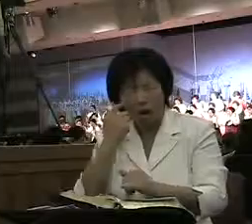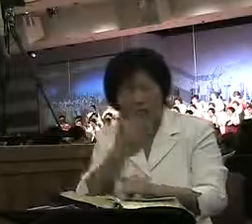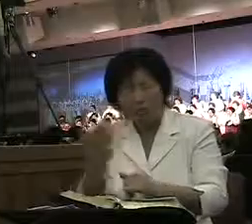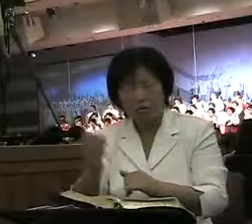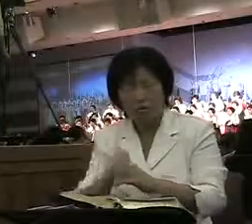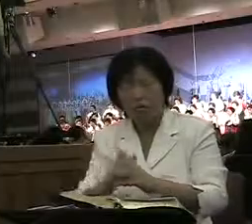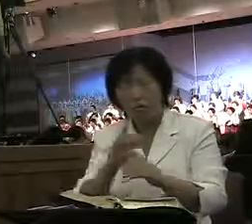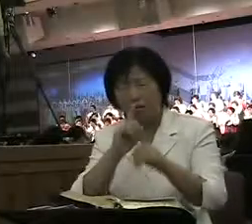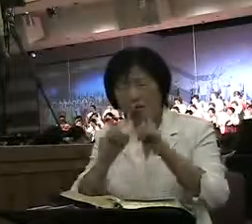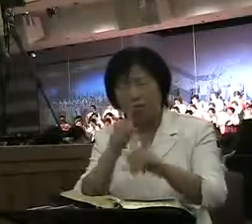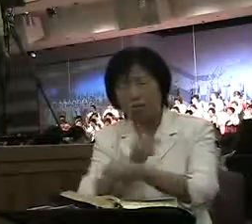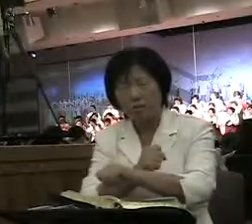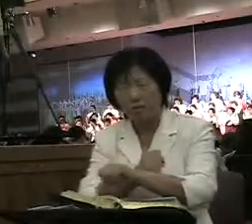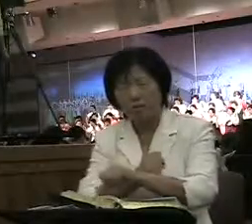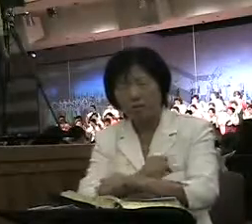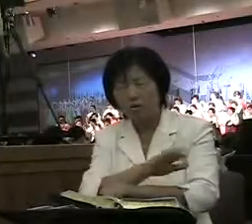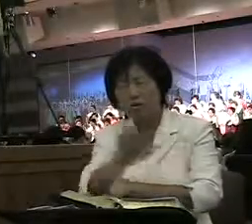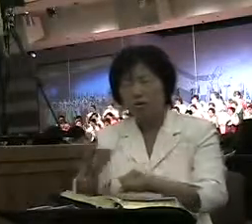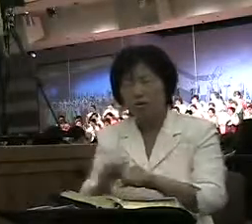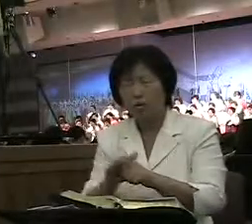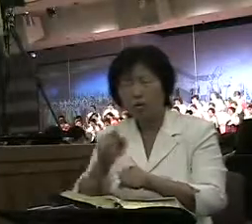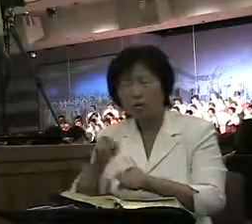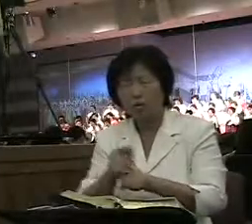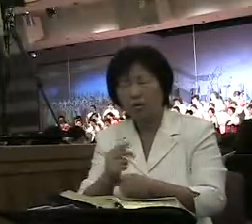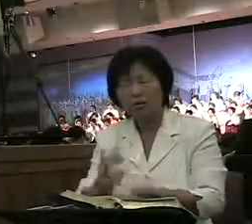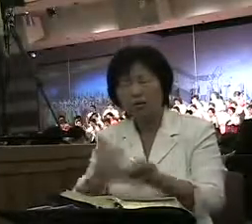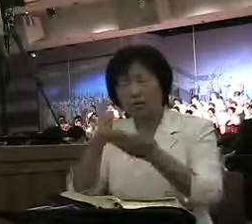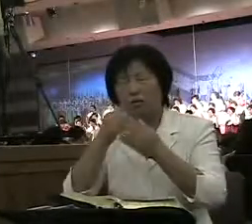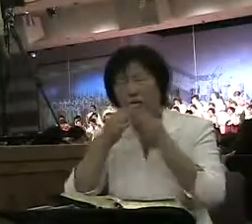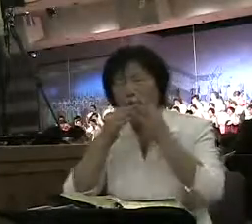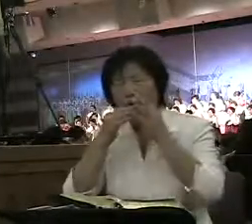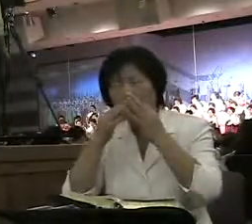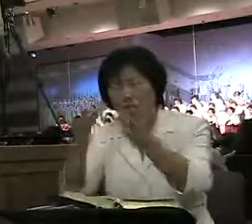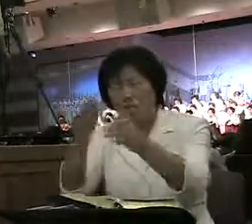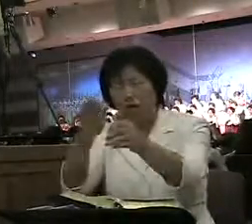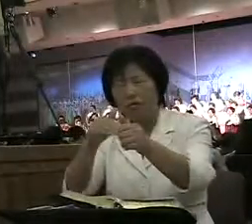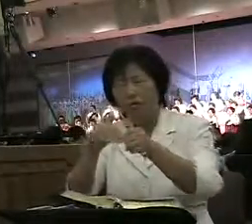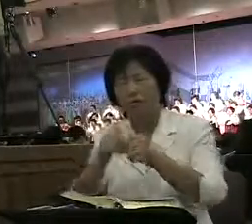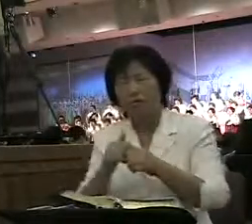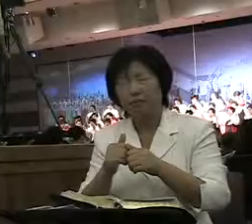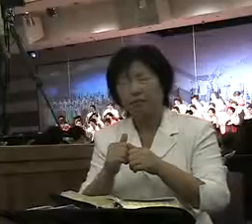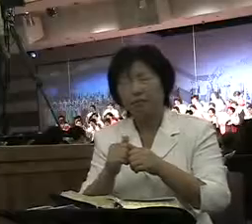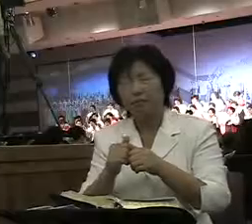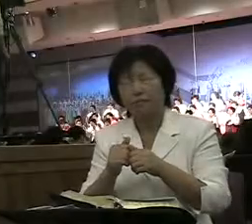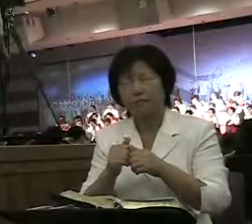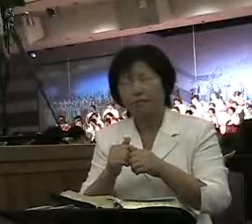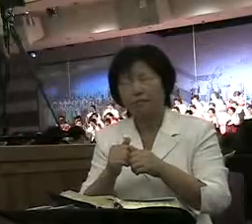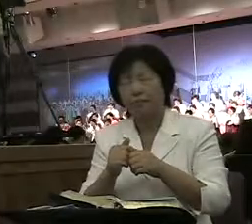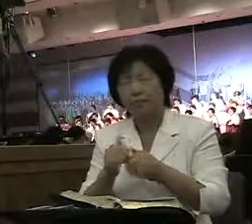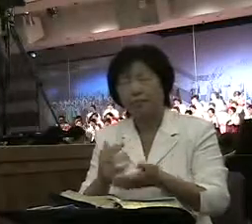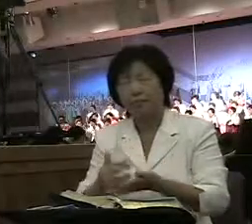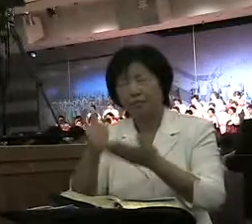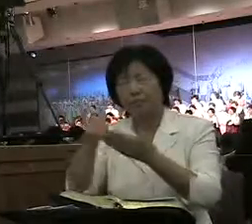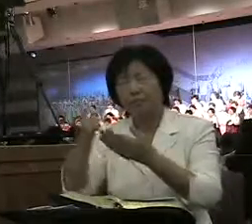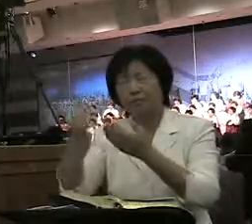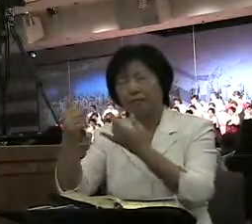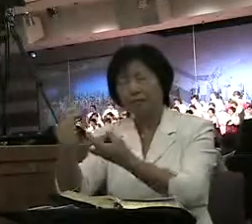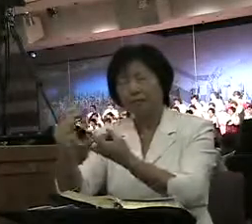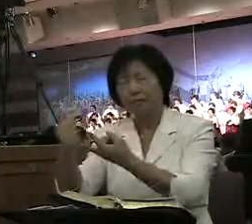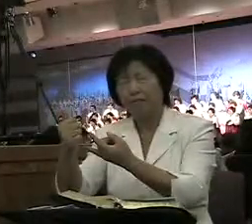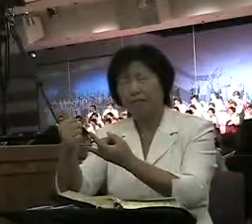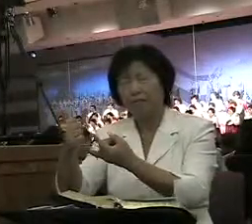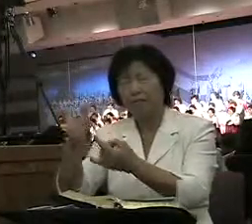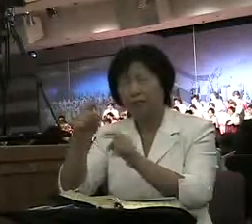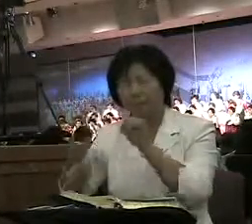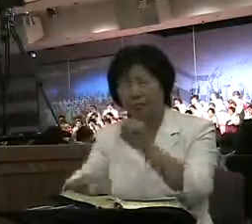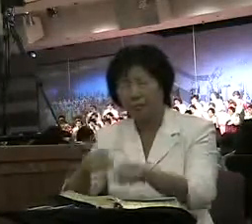말씀하시고 우리가 그 주님의 부르심 앞에 주님께 나아가기를